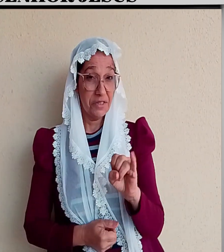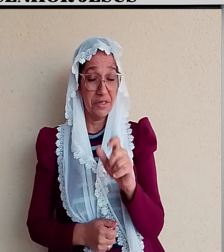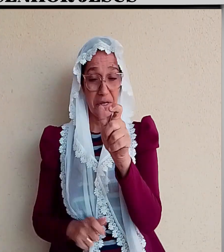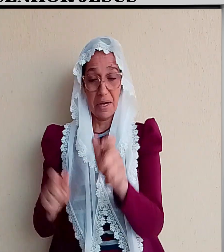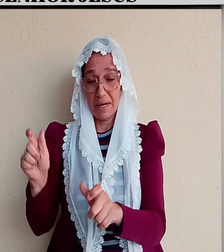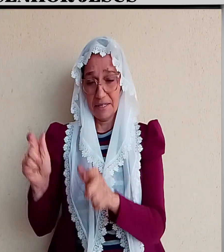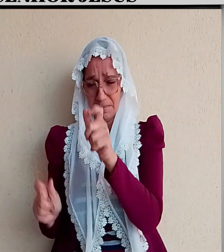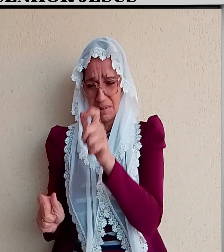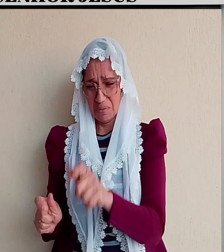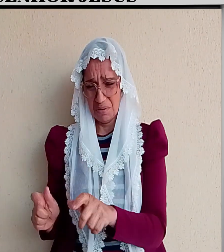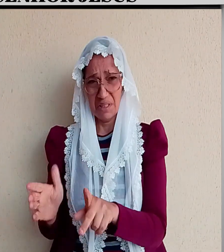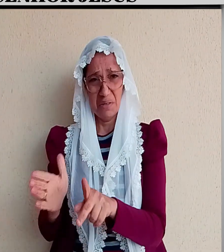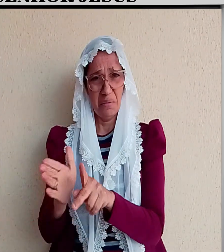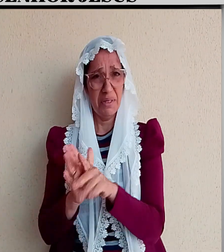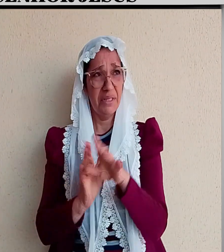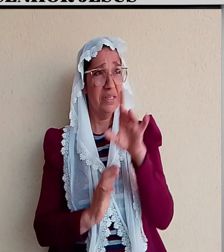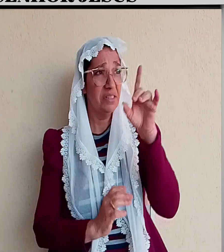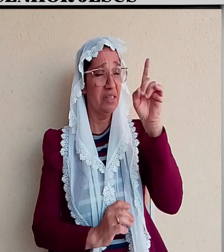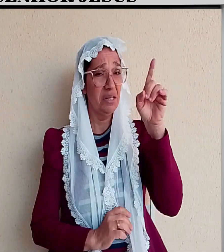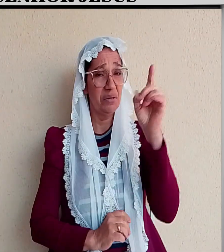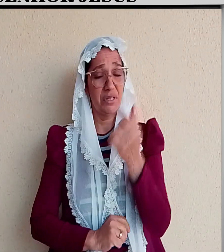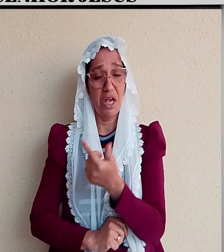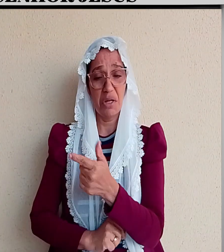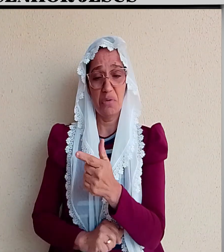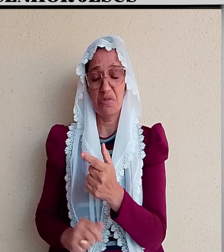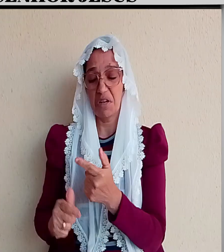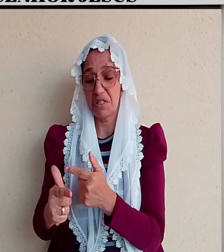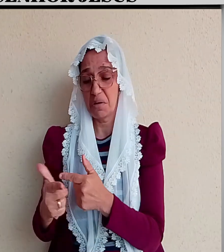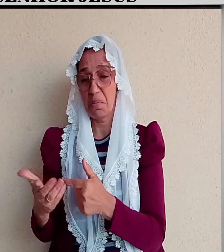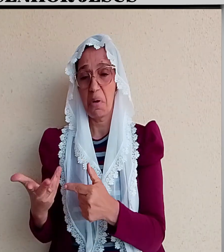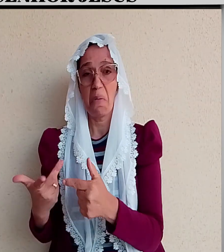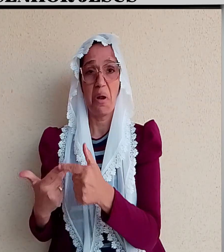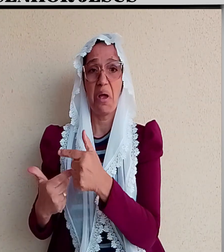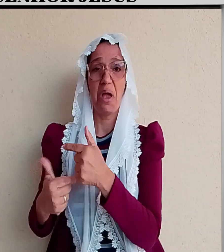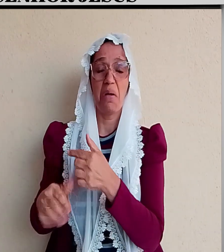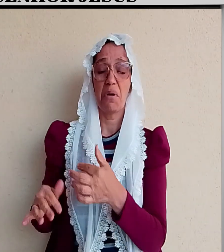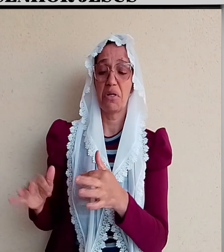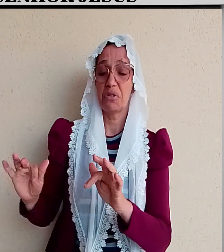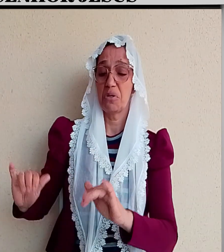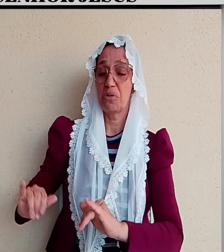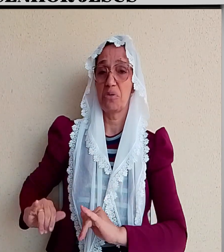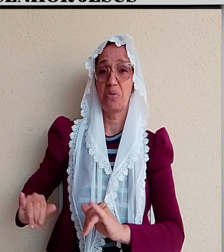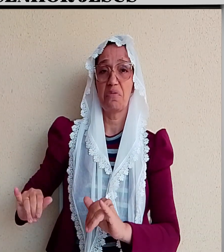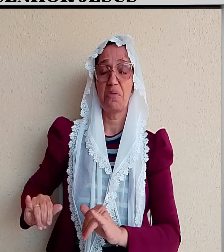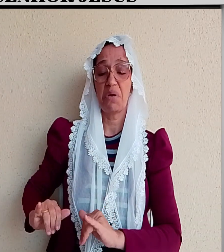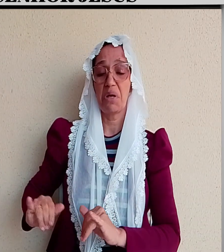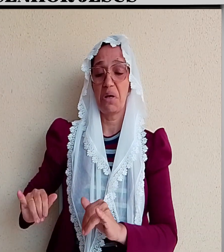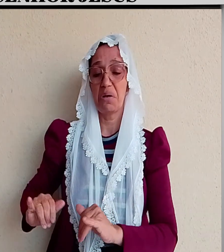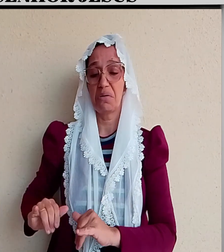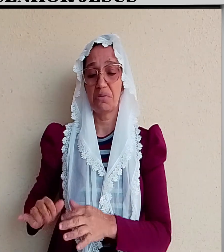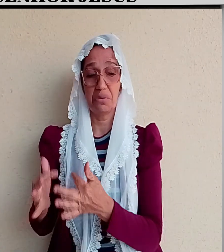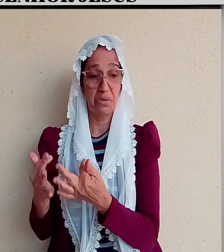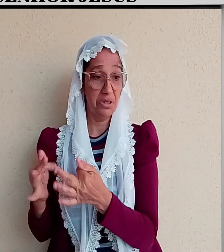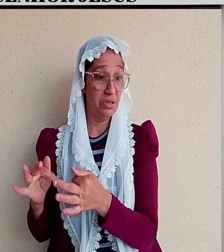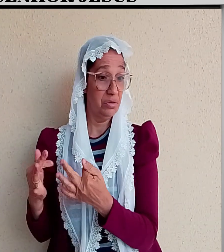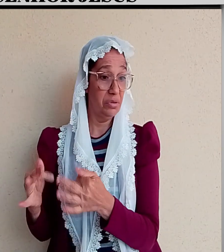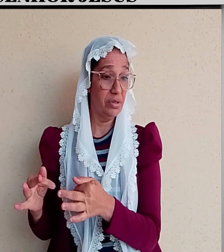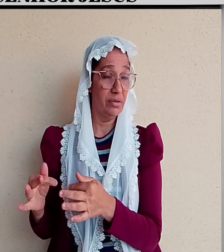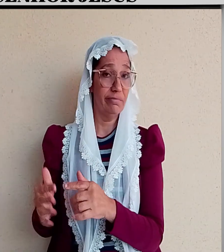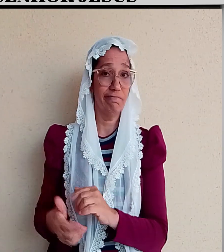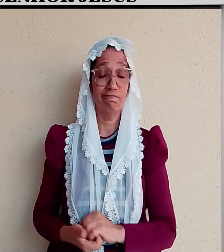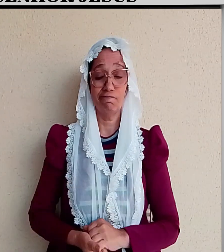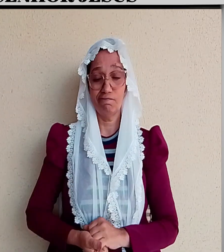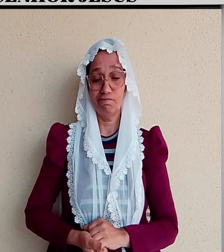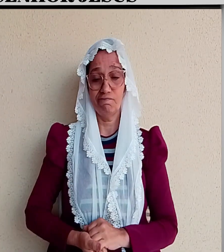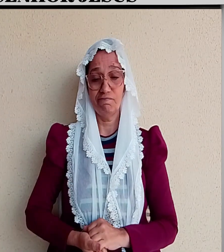por choro, se o joio não passasse na moeda, até ele pisaria na cabeça do diabo. Glória a Jesus.